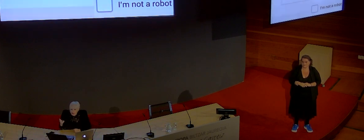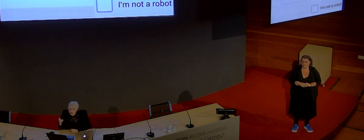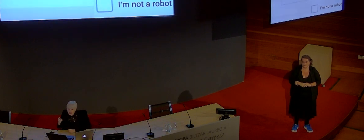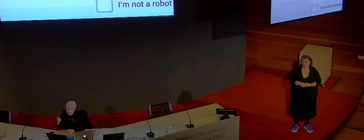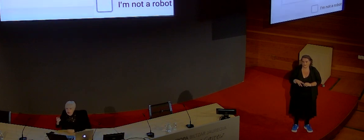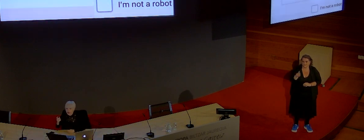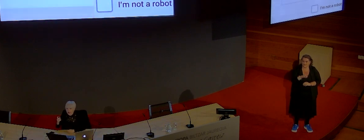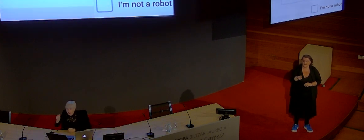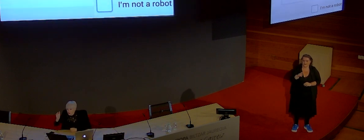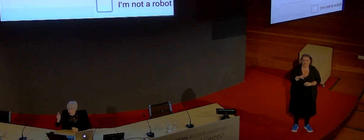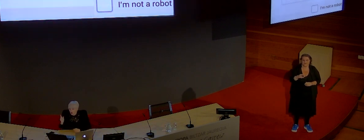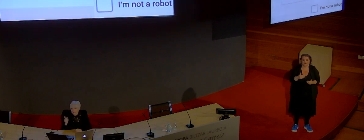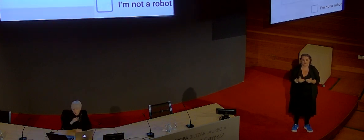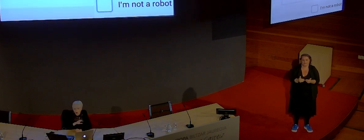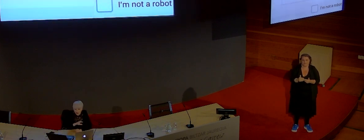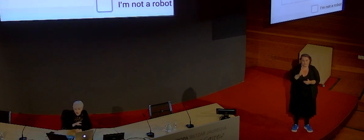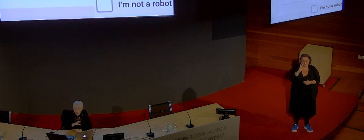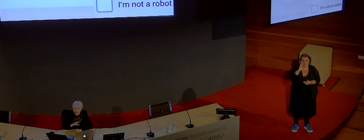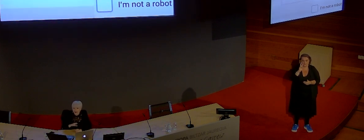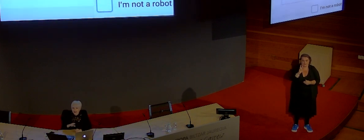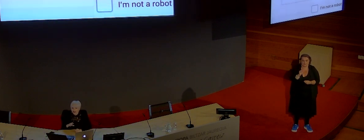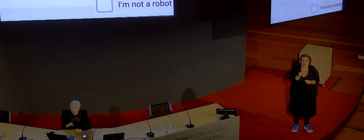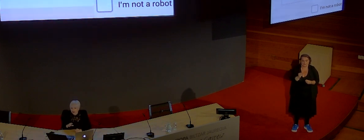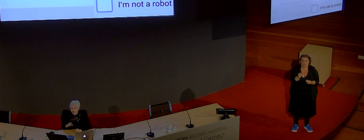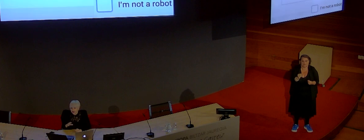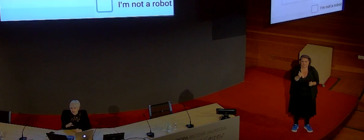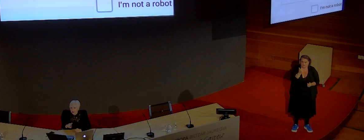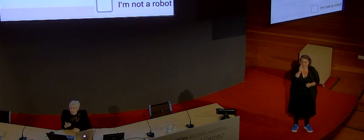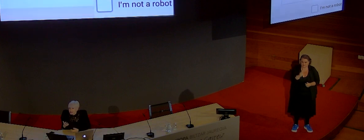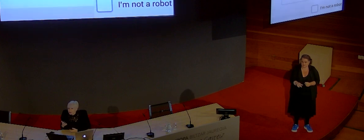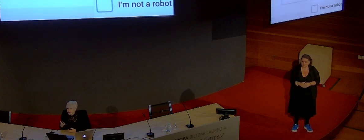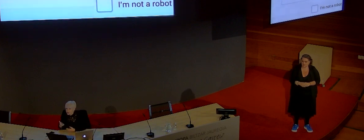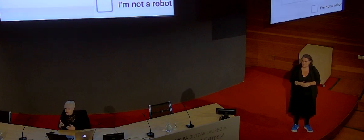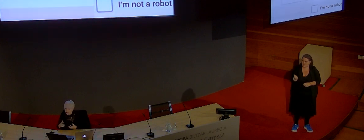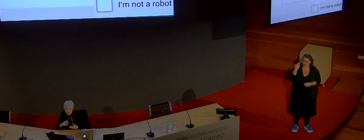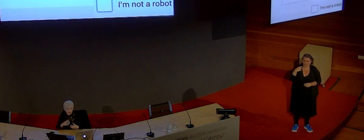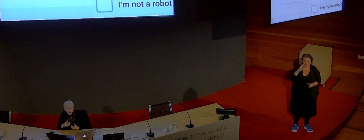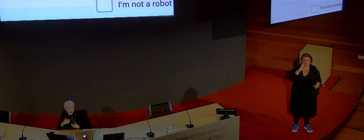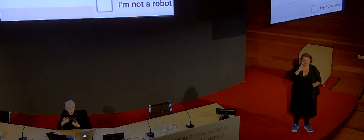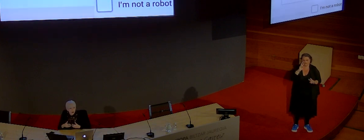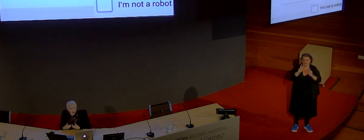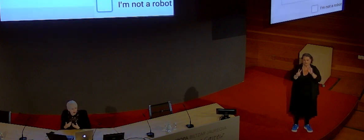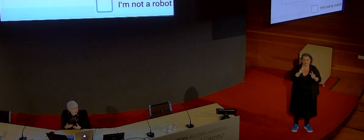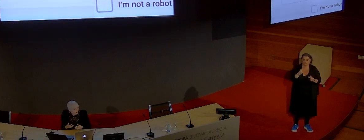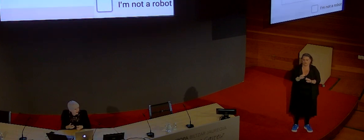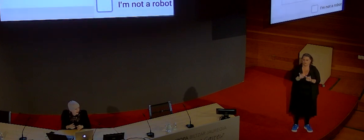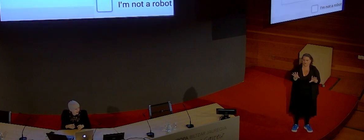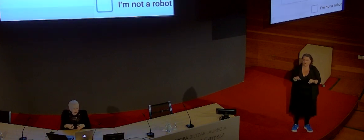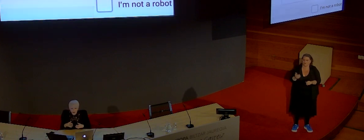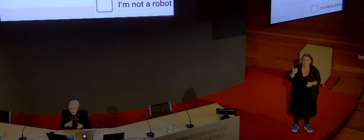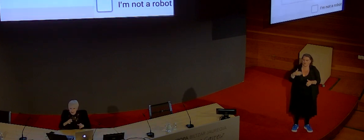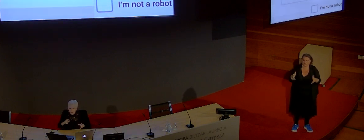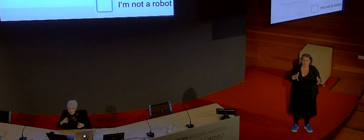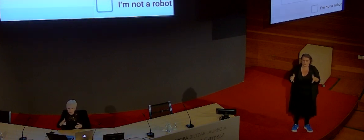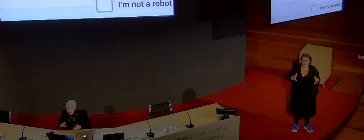visibles y esto alude a que en un momento eh eran visibles porque hubo una época en la que gran